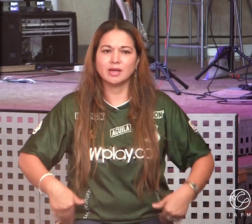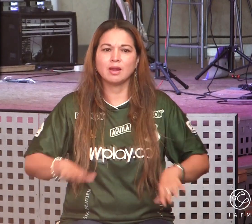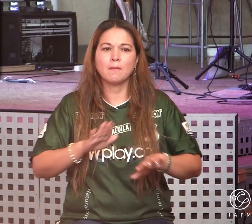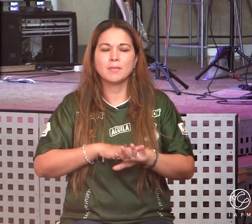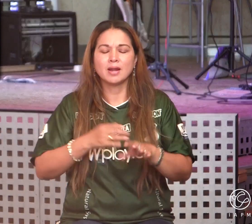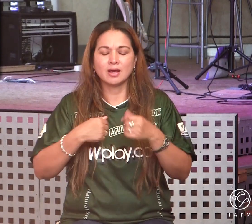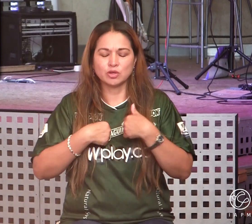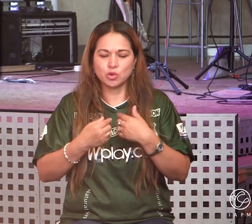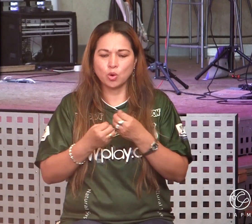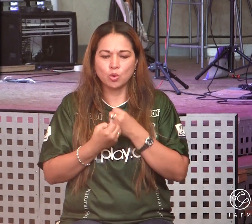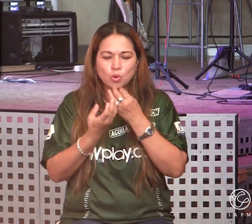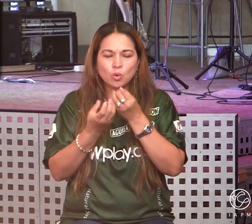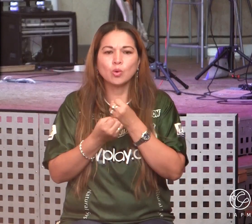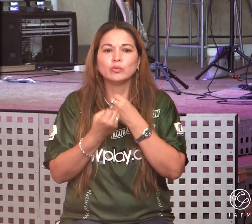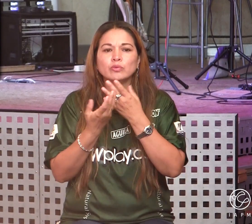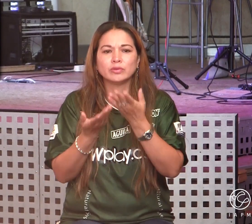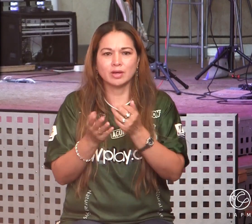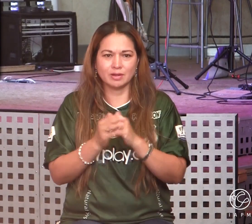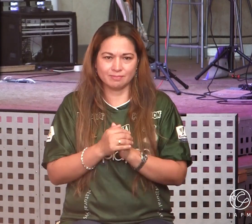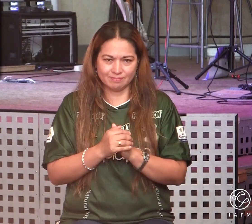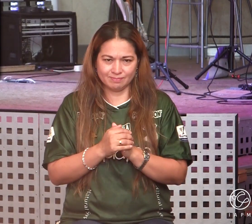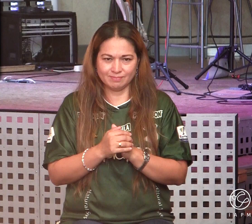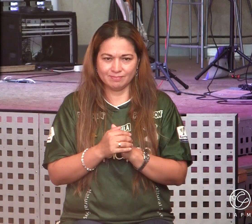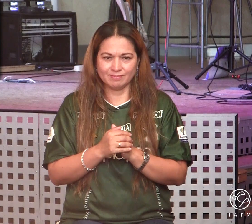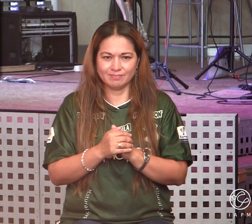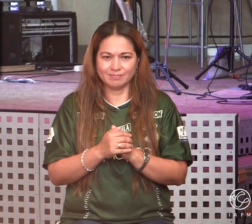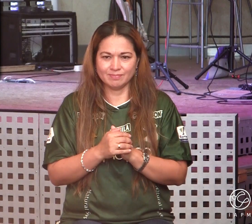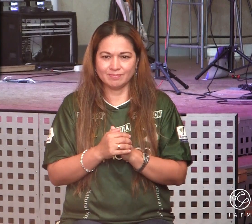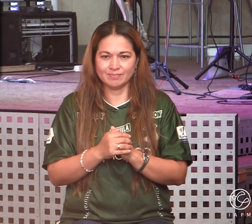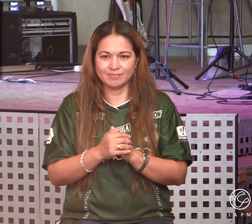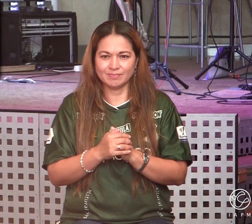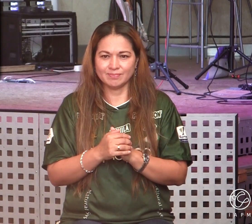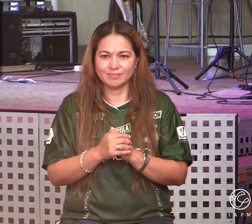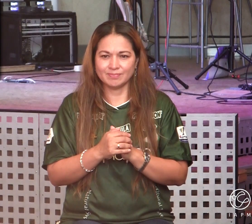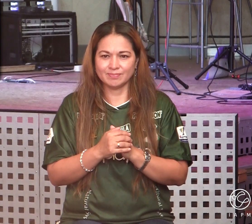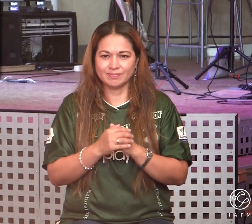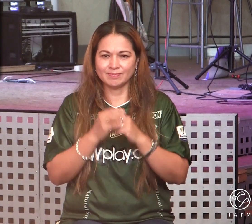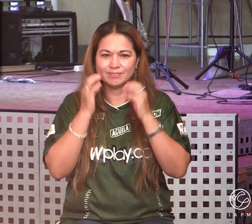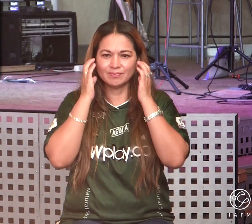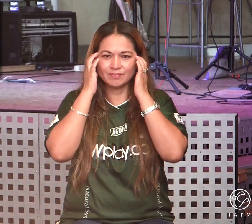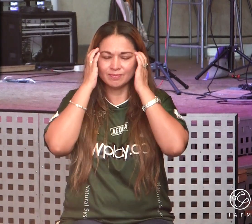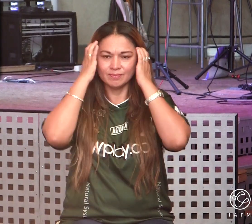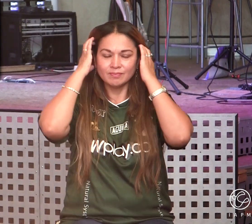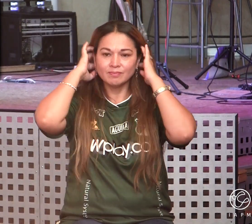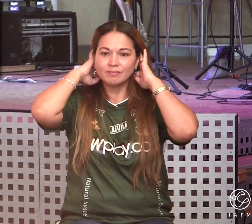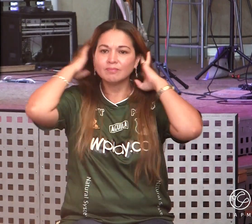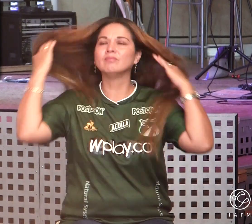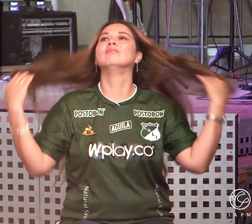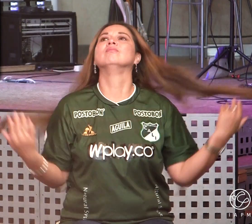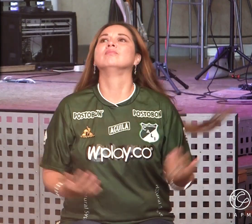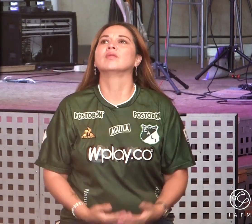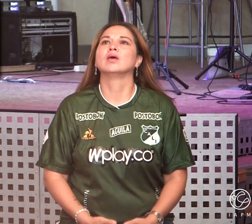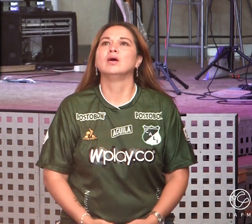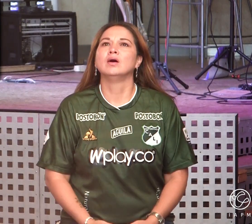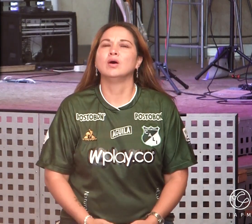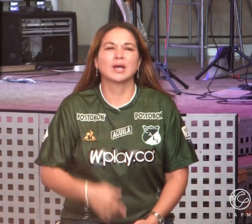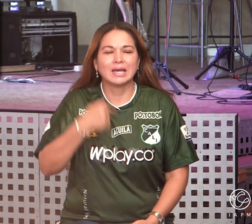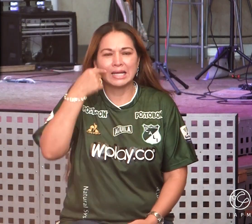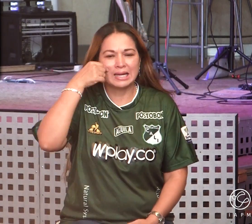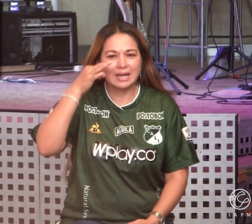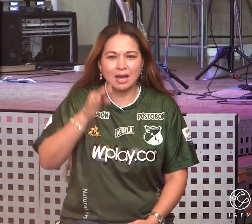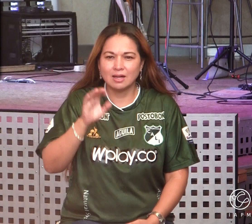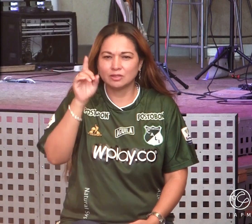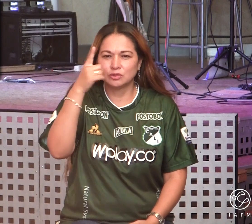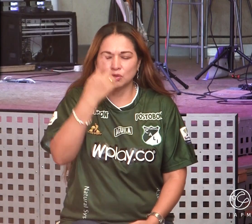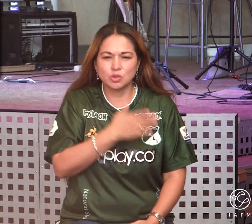Y comenzó a abrirse delante de mí como ese pensamiento que de alguna manera enfatiza el anterior. Lo que realmente Dios quería,